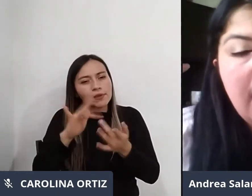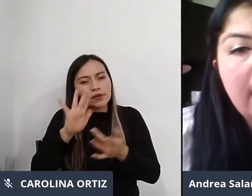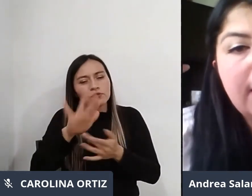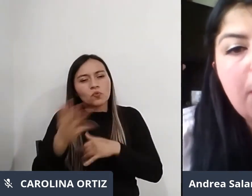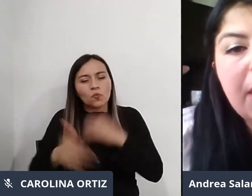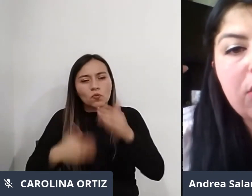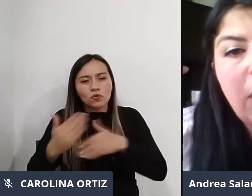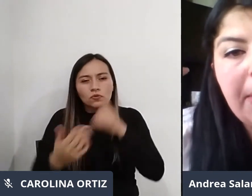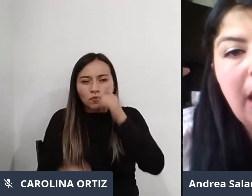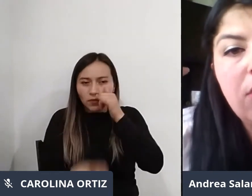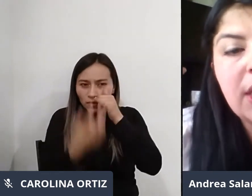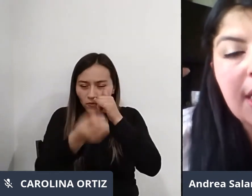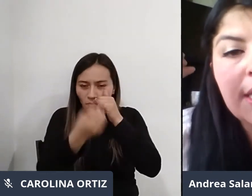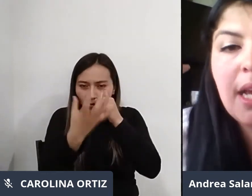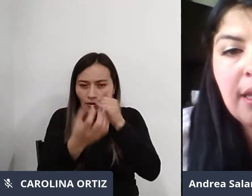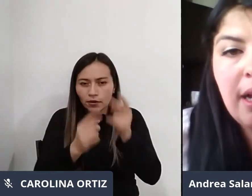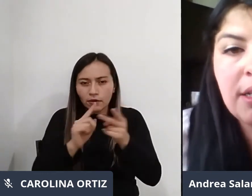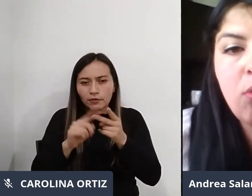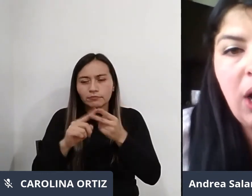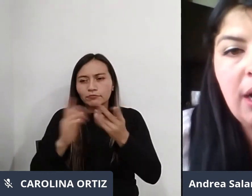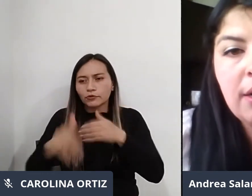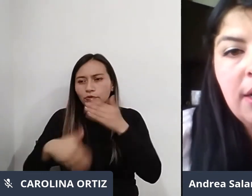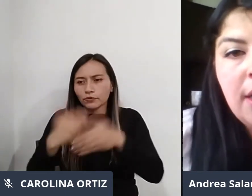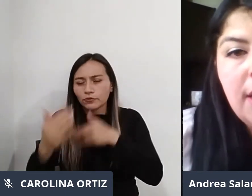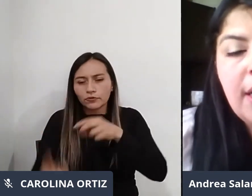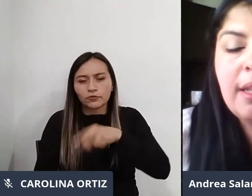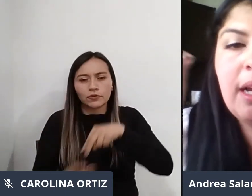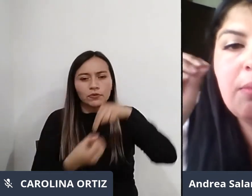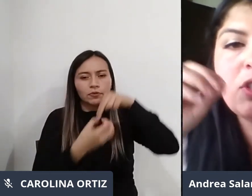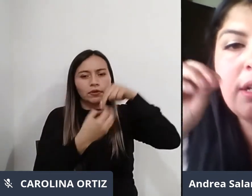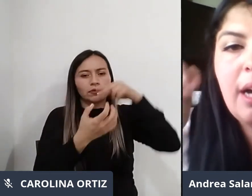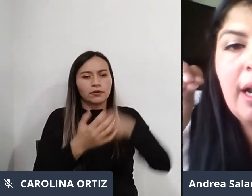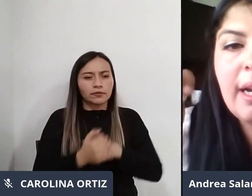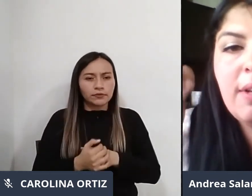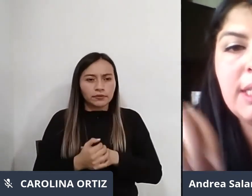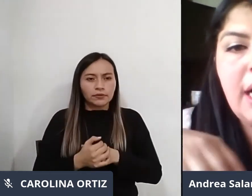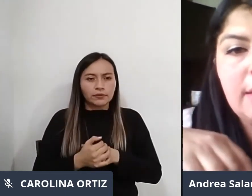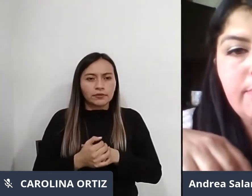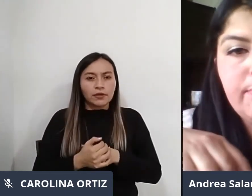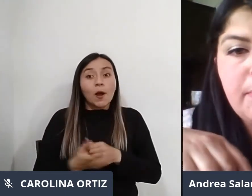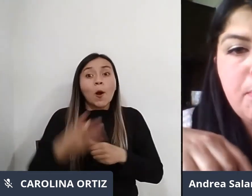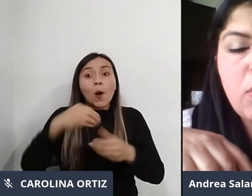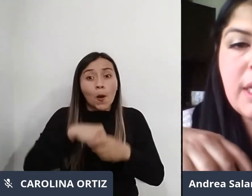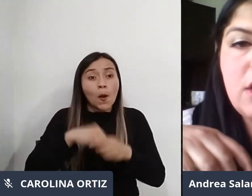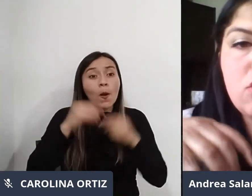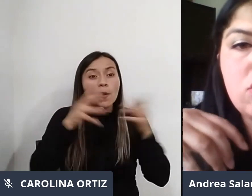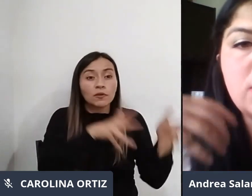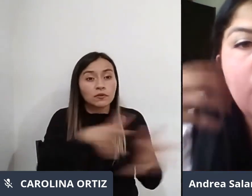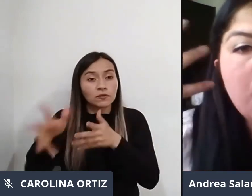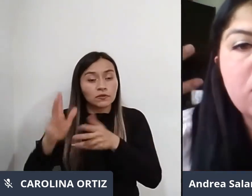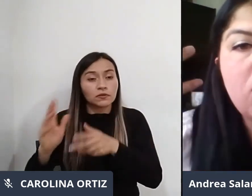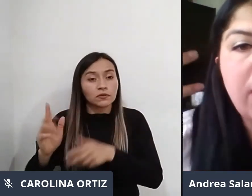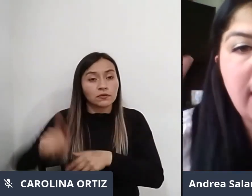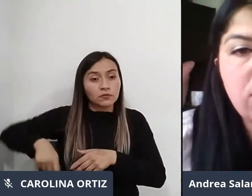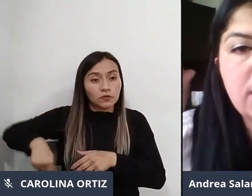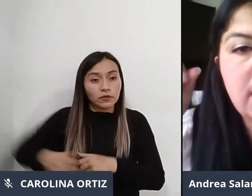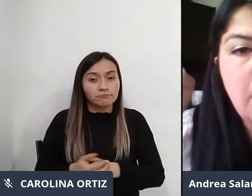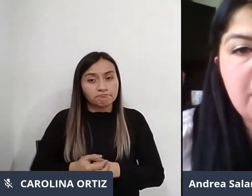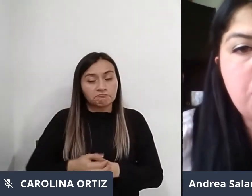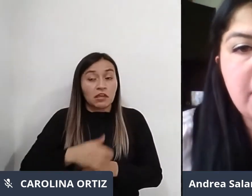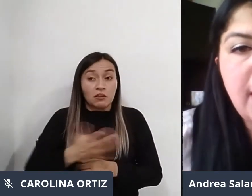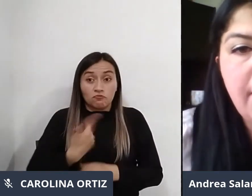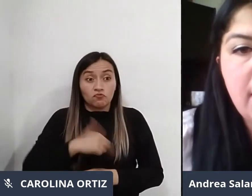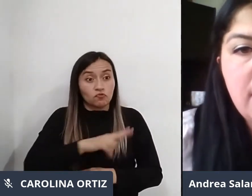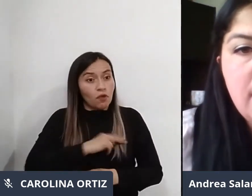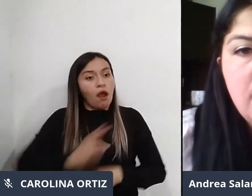educativos, que está inmerso también en lo que se enseña en la escuela y que tenemos que entrar a revisar, porque si nosotros seguimos educando desde